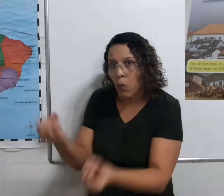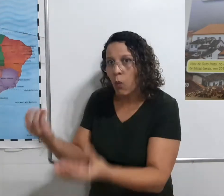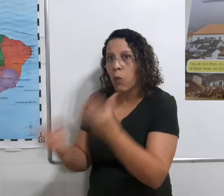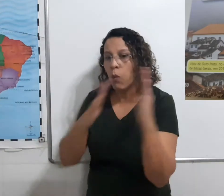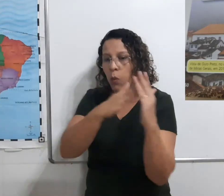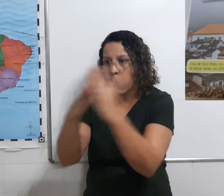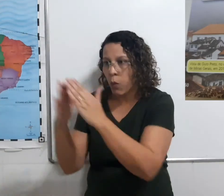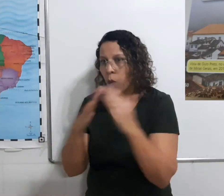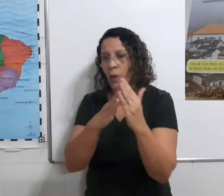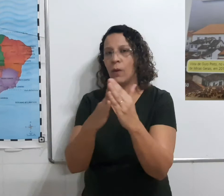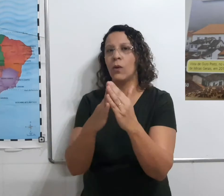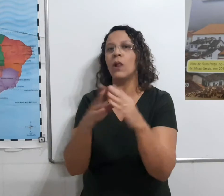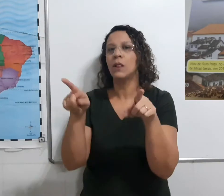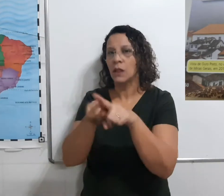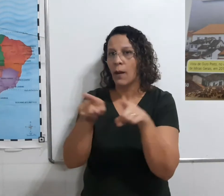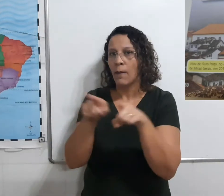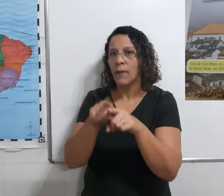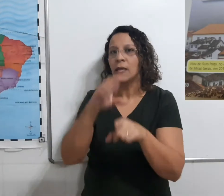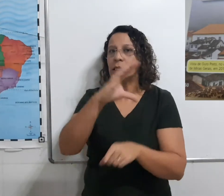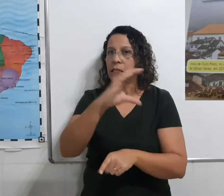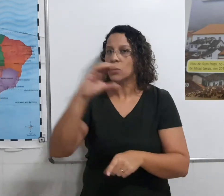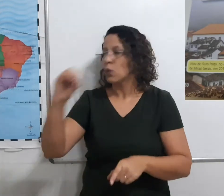e Centro-Oeste,